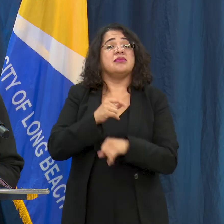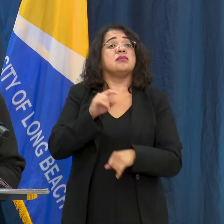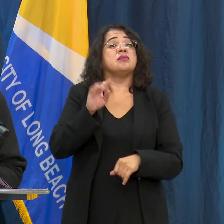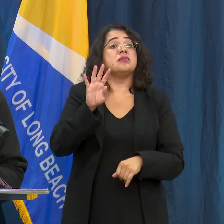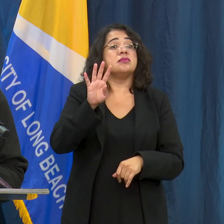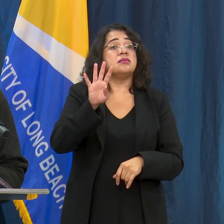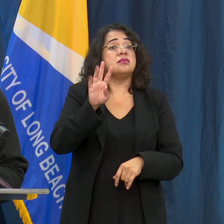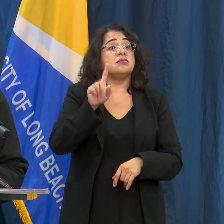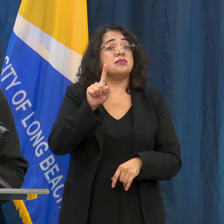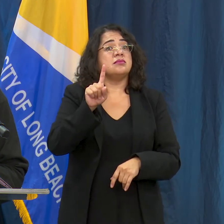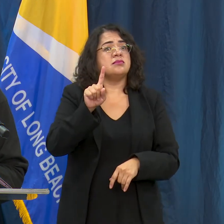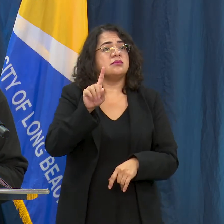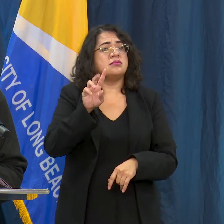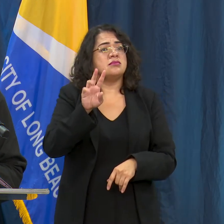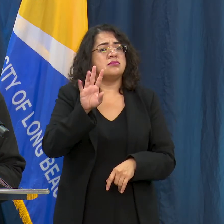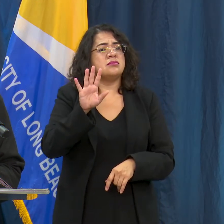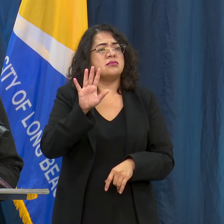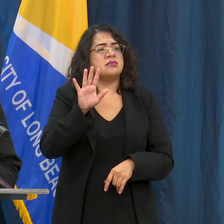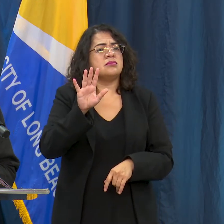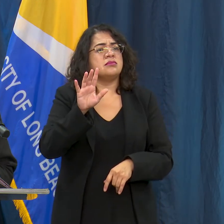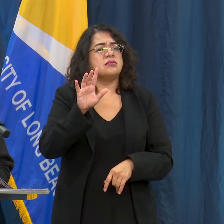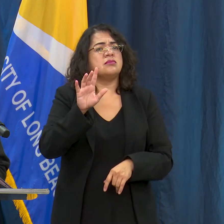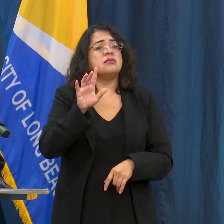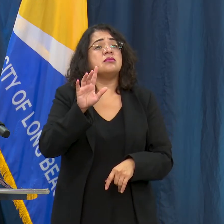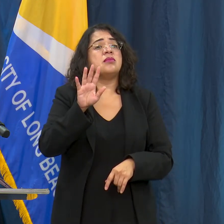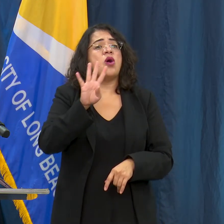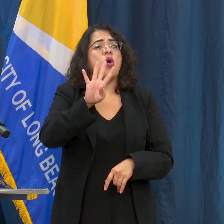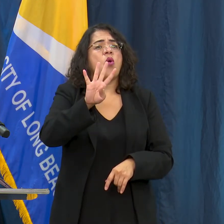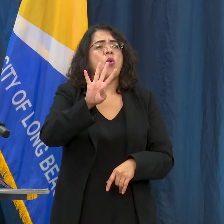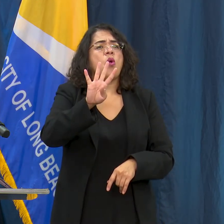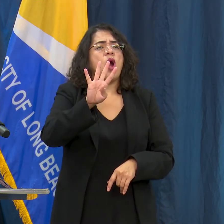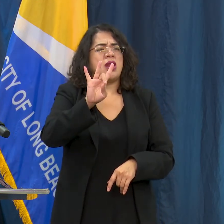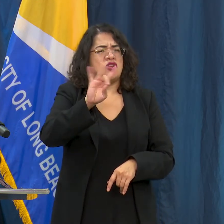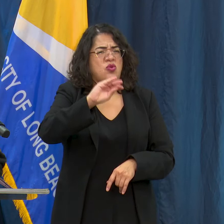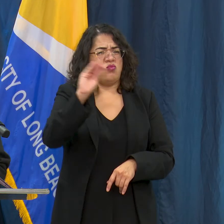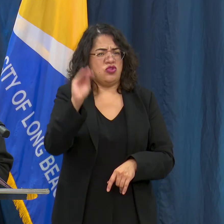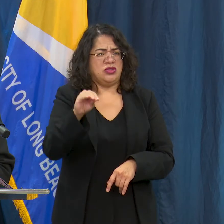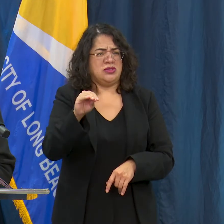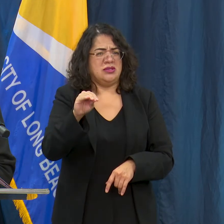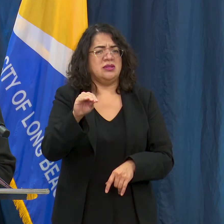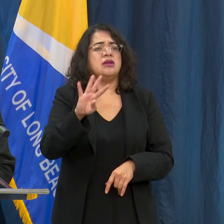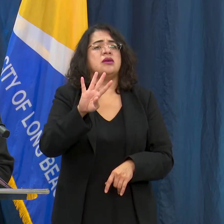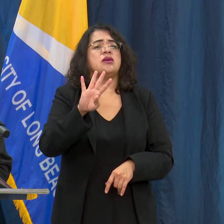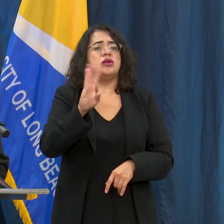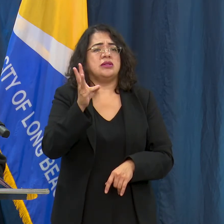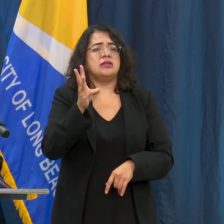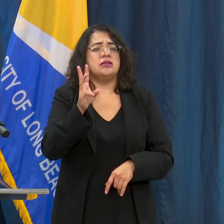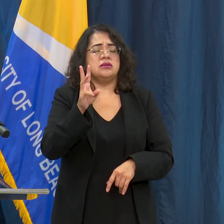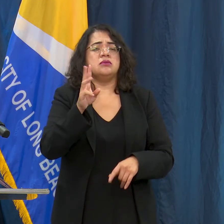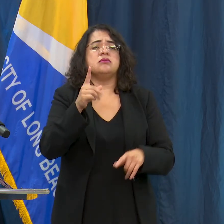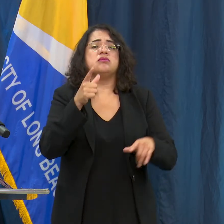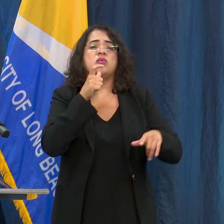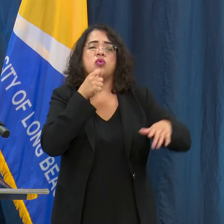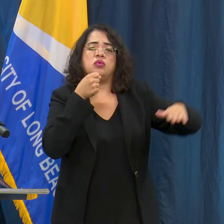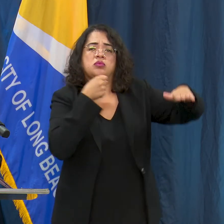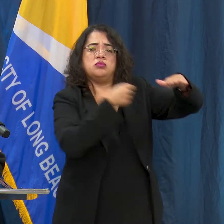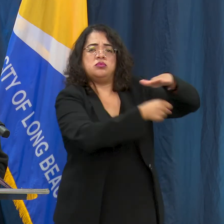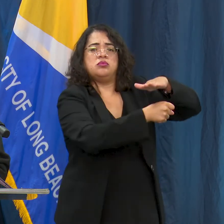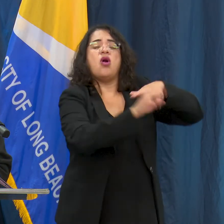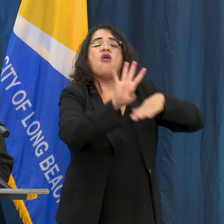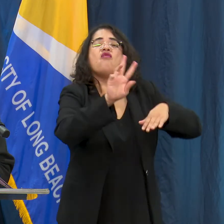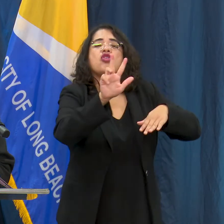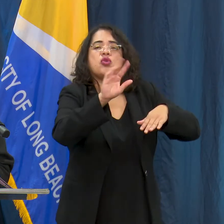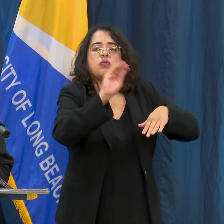nuestras hospitalizaciones están asociados con los residentes que viven en los centros de atención de enfermería a largo plazo y